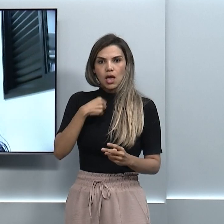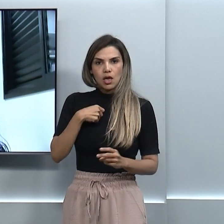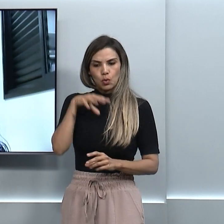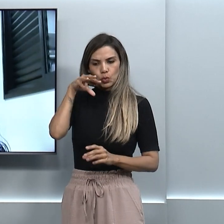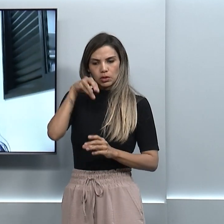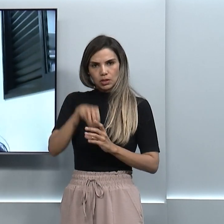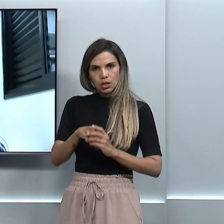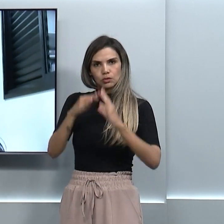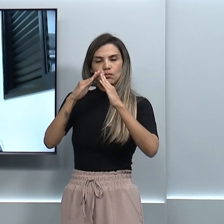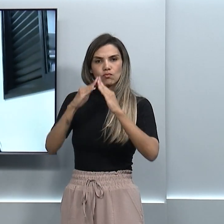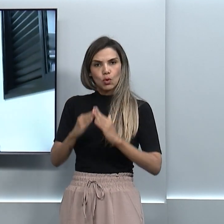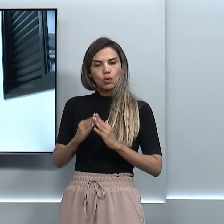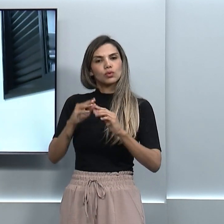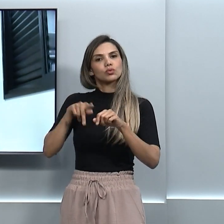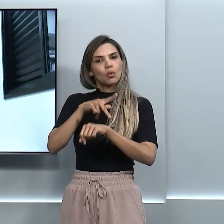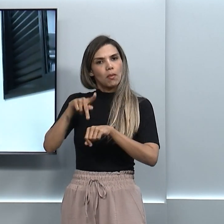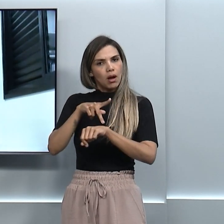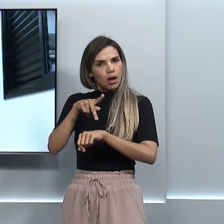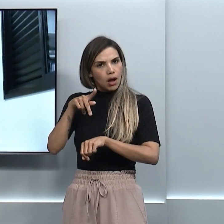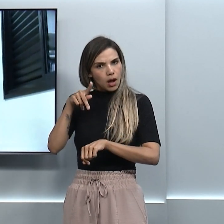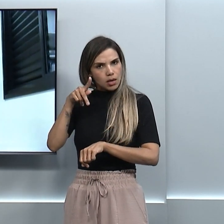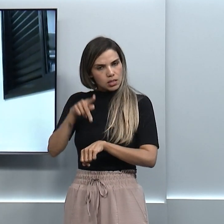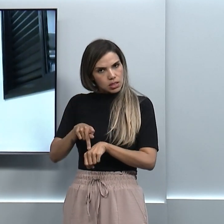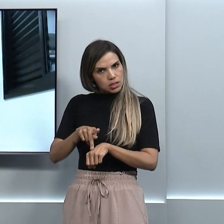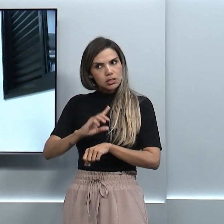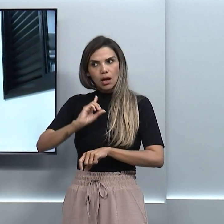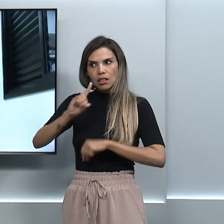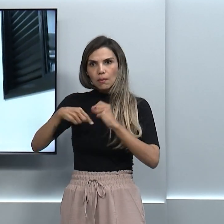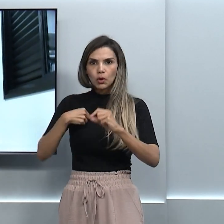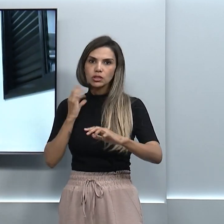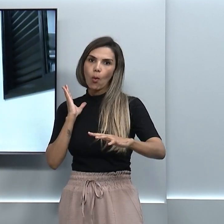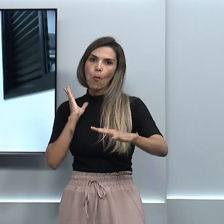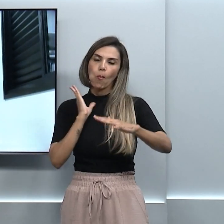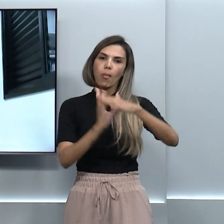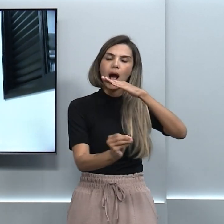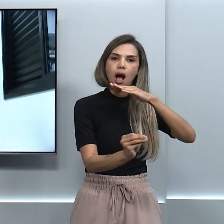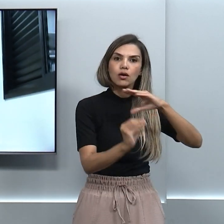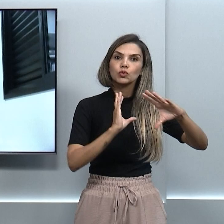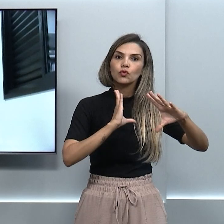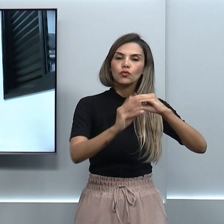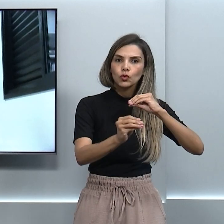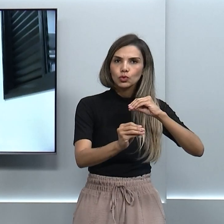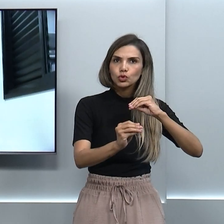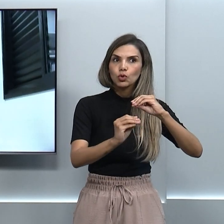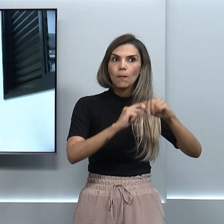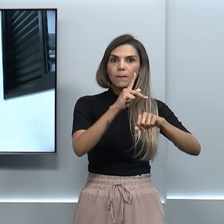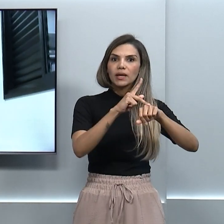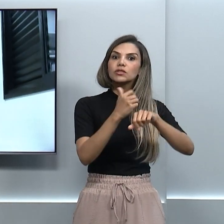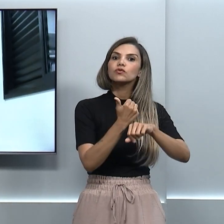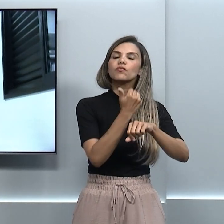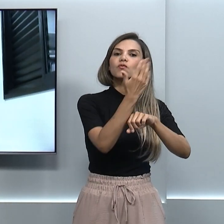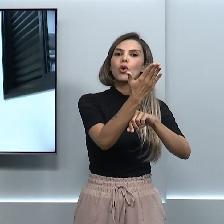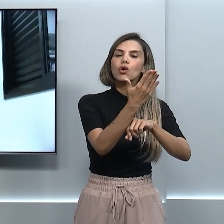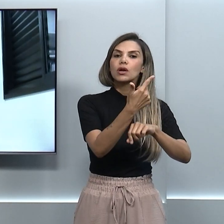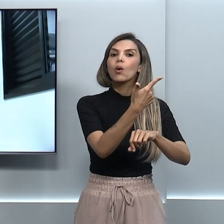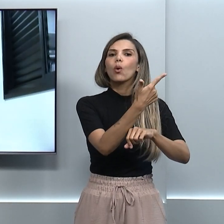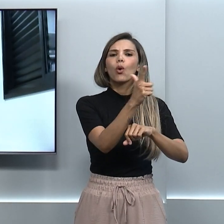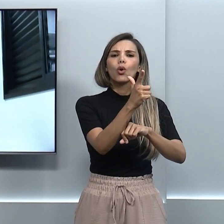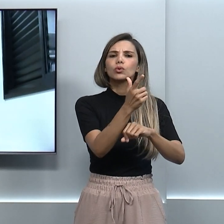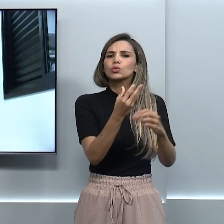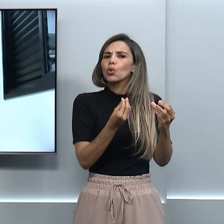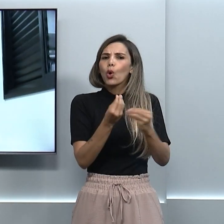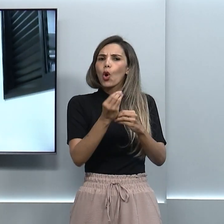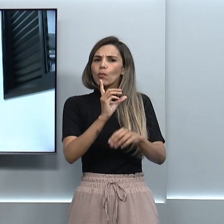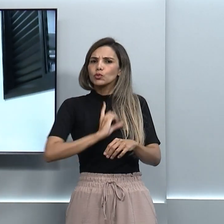em específico. E quando a pessoa ela fica refugiada, desconectada desse país de origem, como